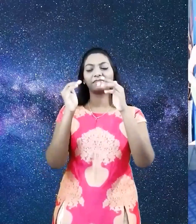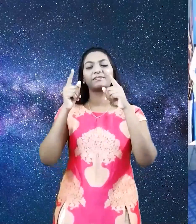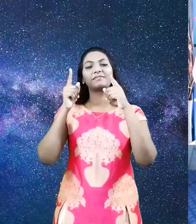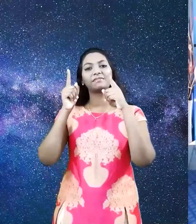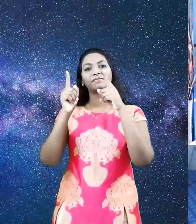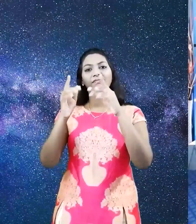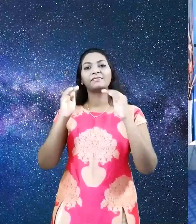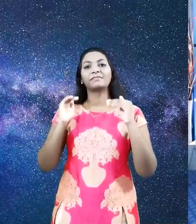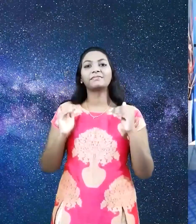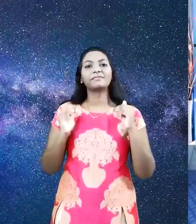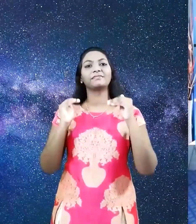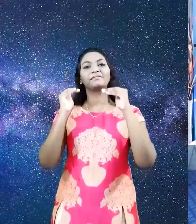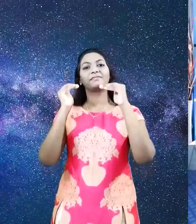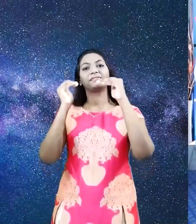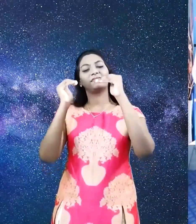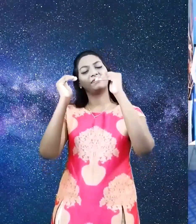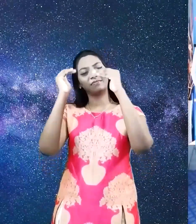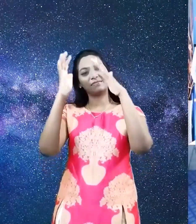ऊंचा